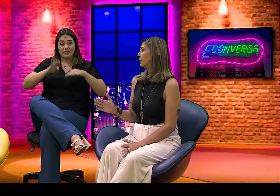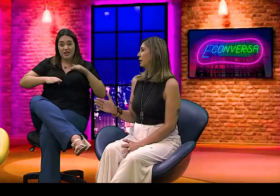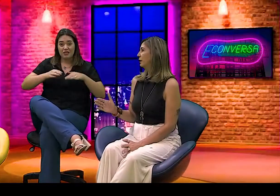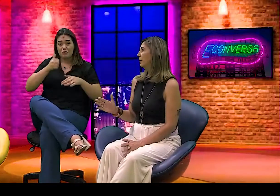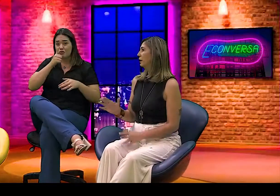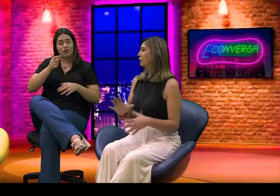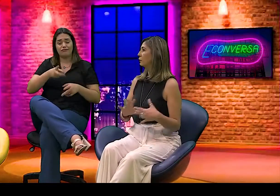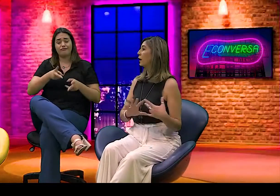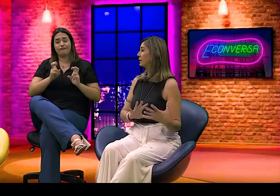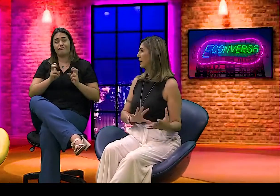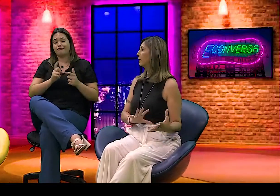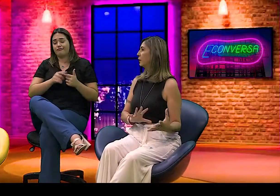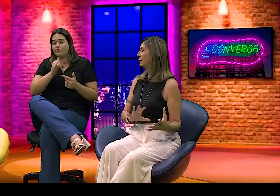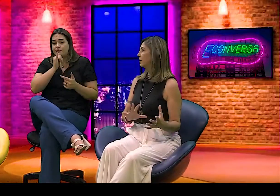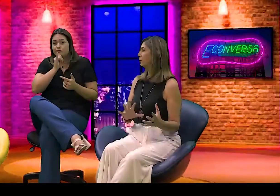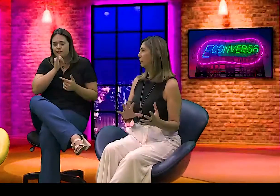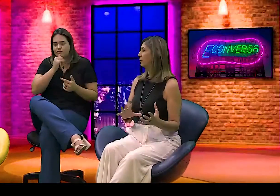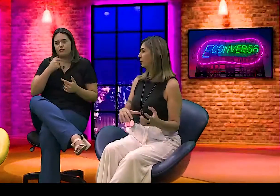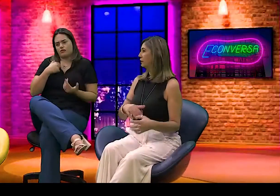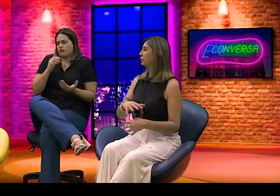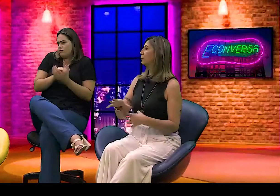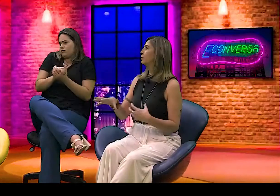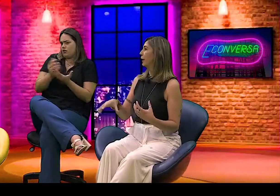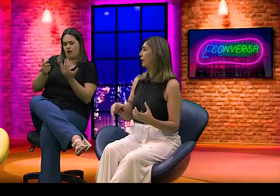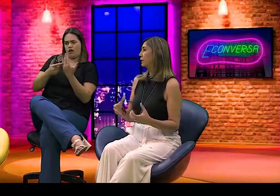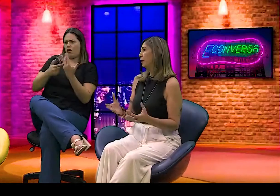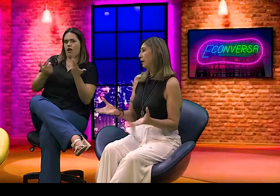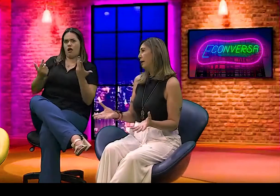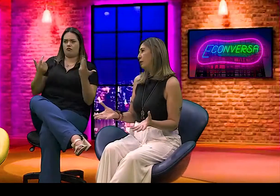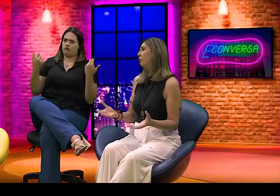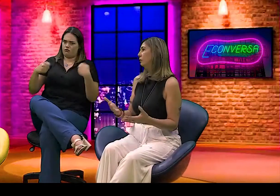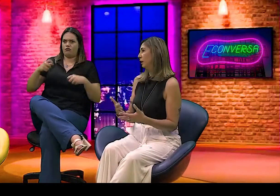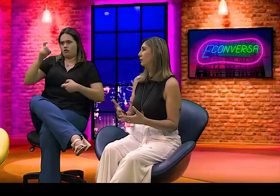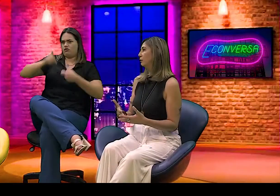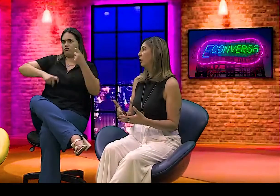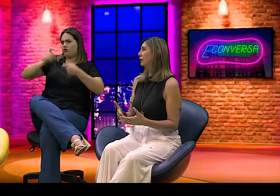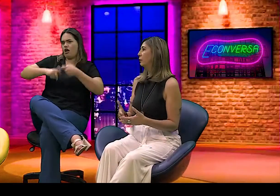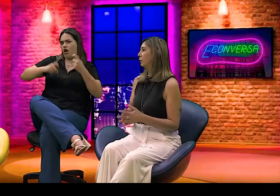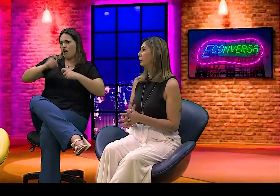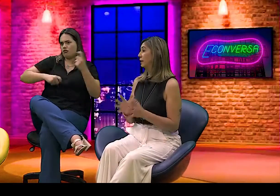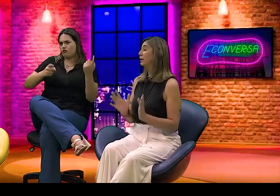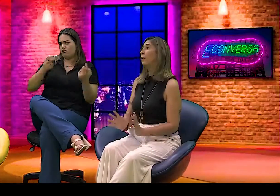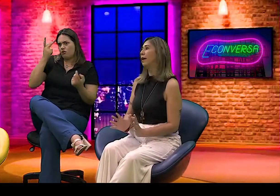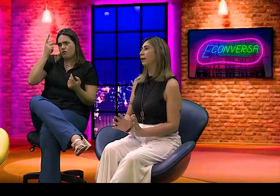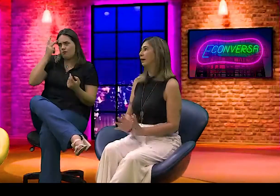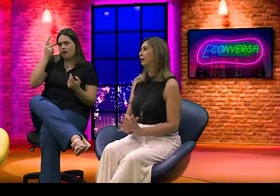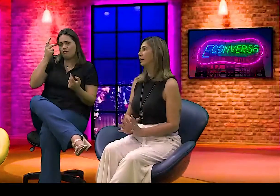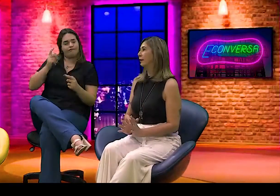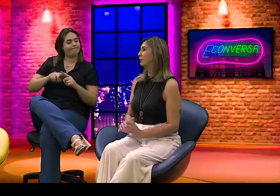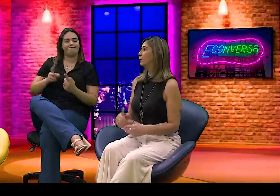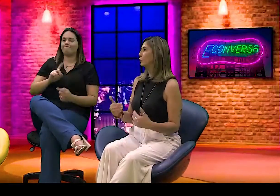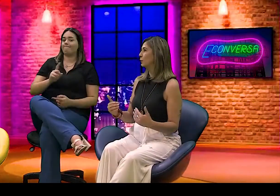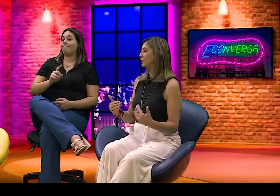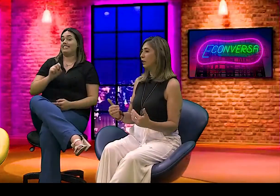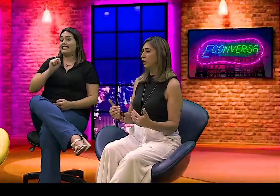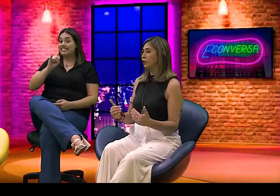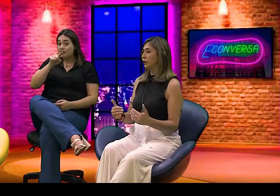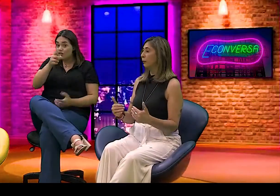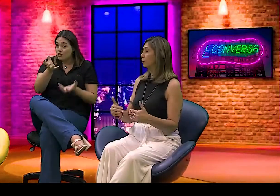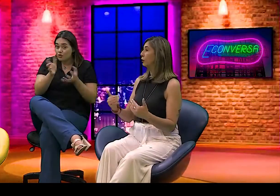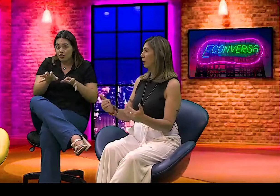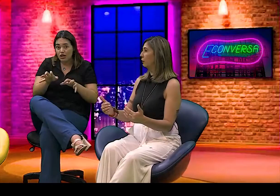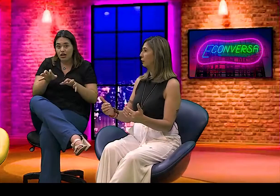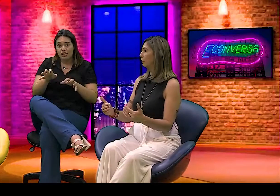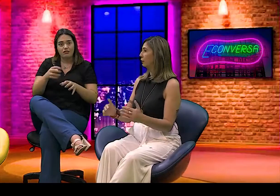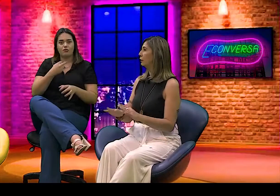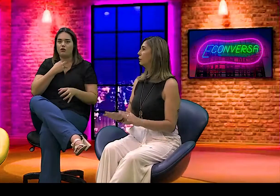pessoa acha que eu sou casada, por exemplo, então esse tipo de prática ela é comum dentro do matrimônio, mas não é, né? A gente costuma dizer o seguinte,